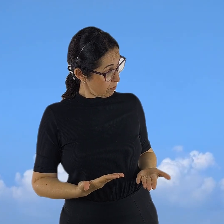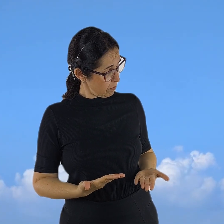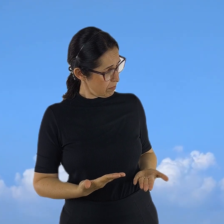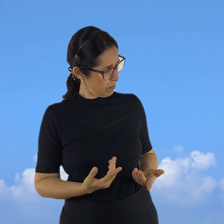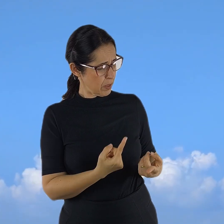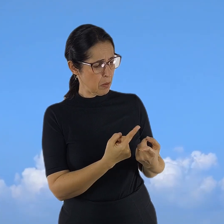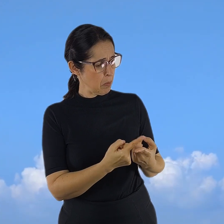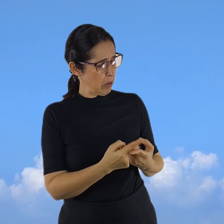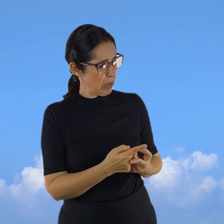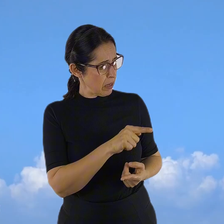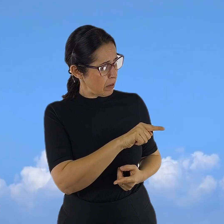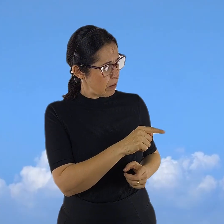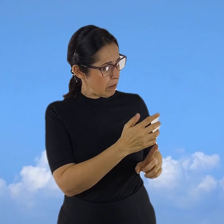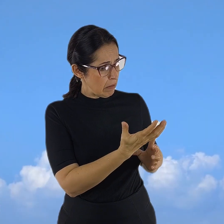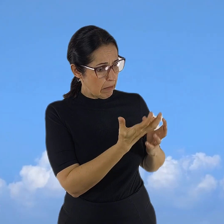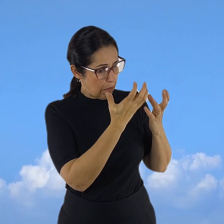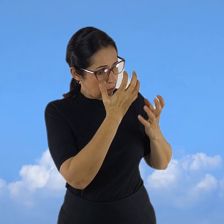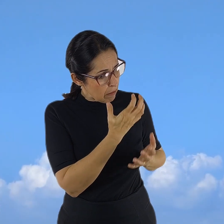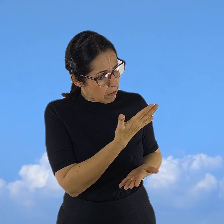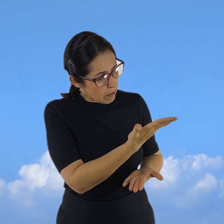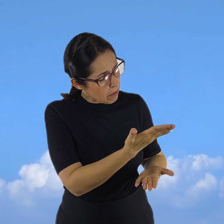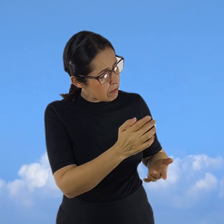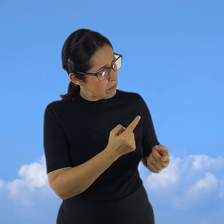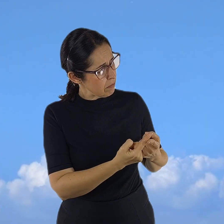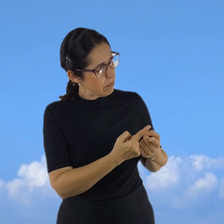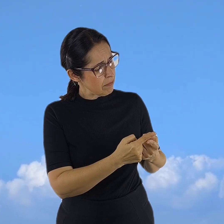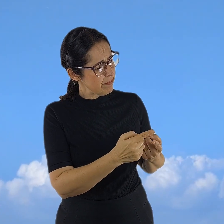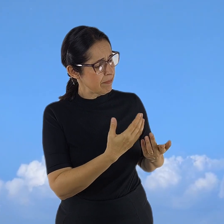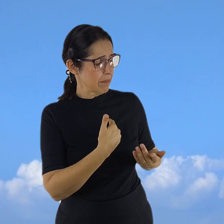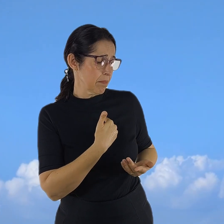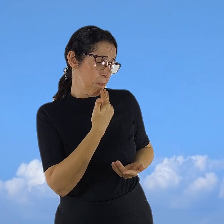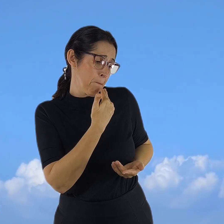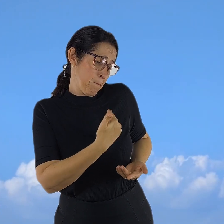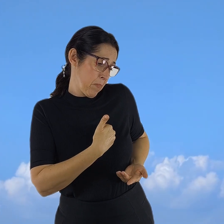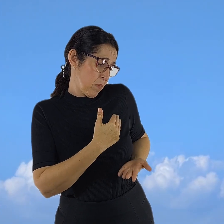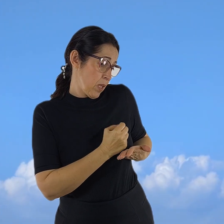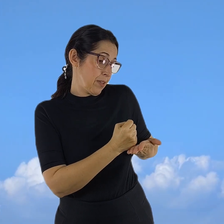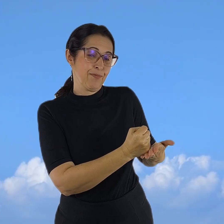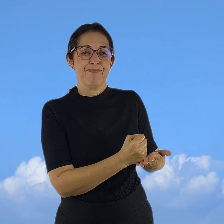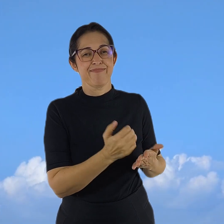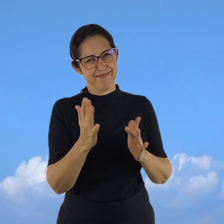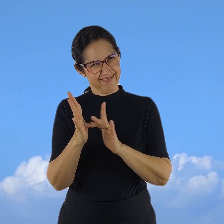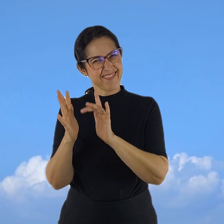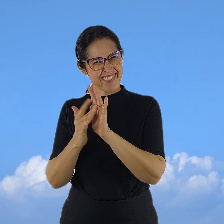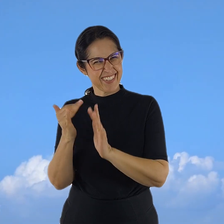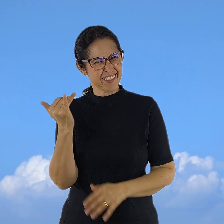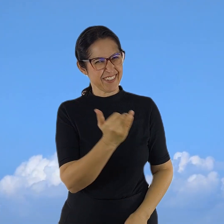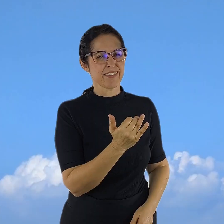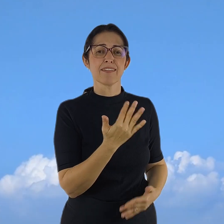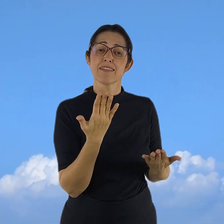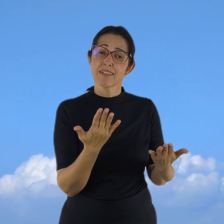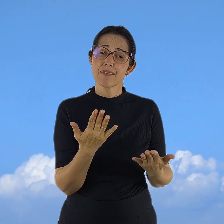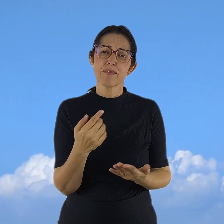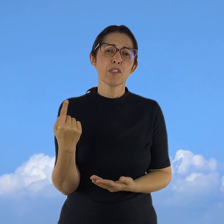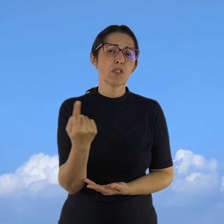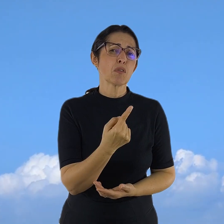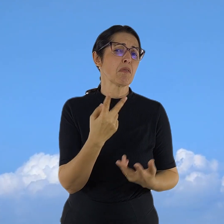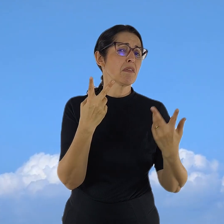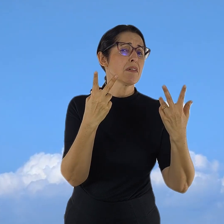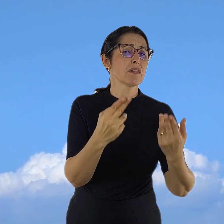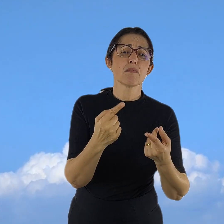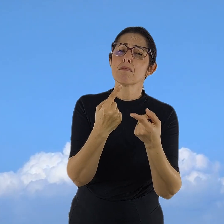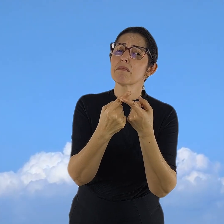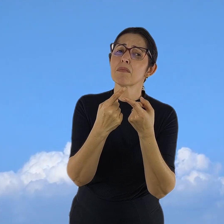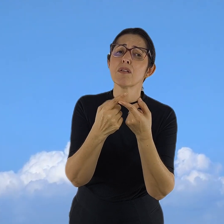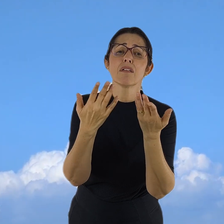Você esperou chegar nesse ponto para vir pedir ajuda? Era essa a palavra de Jesus. Por que nós somos assim?